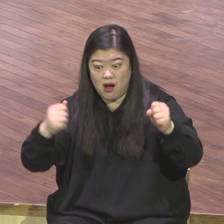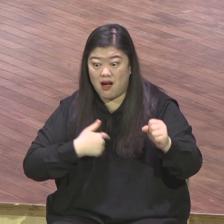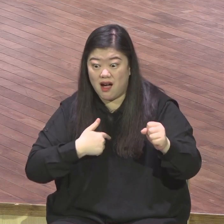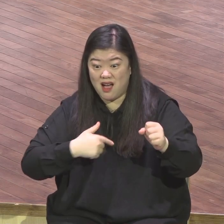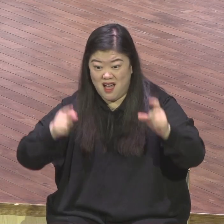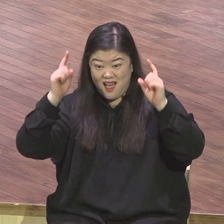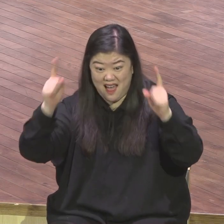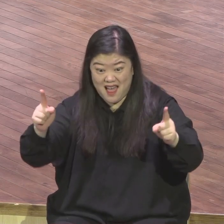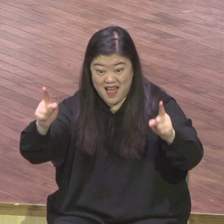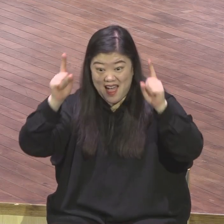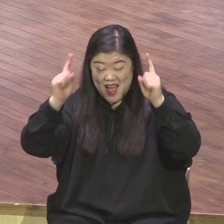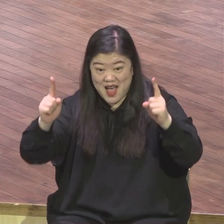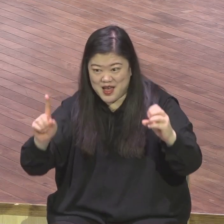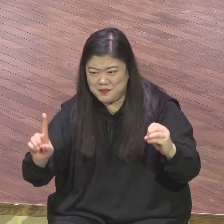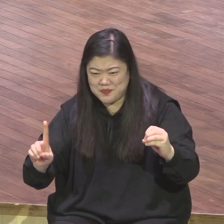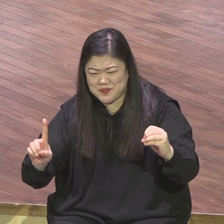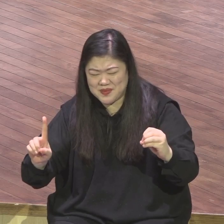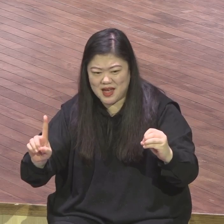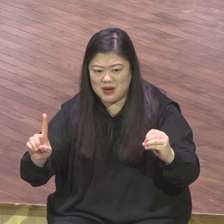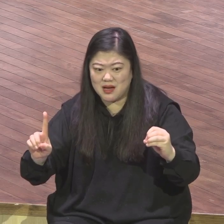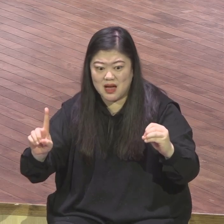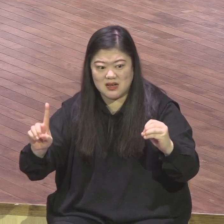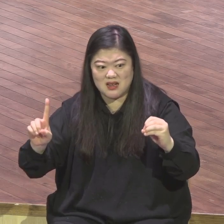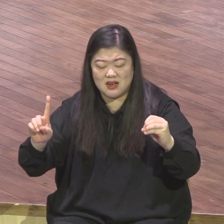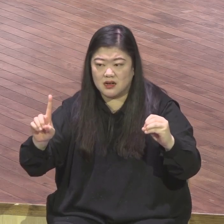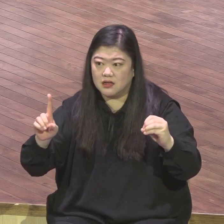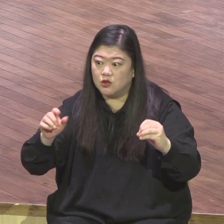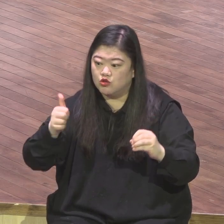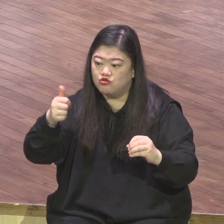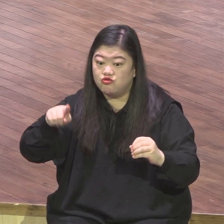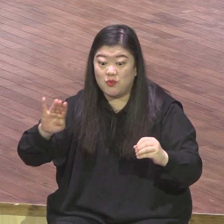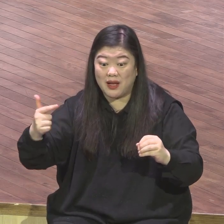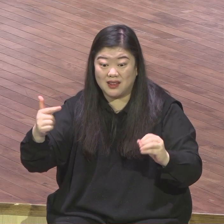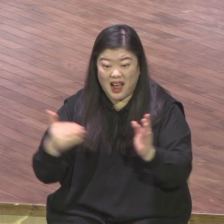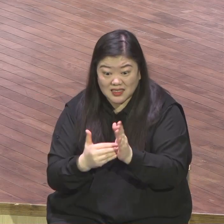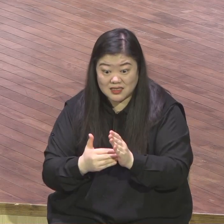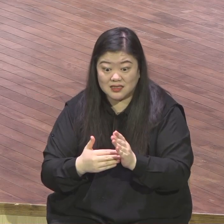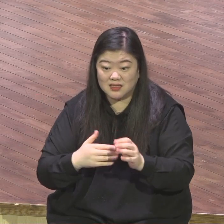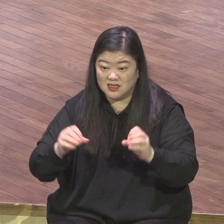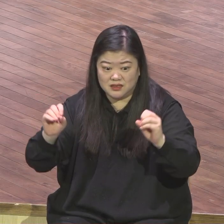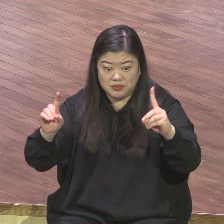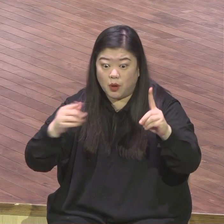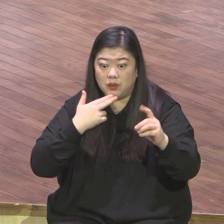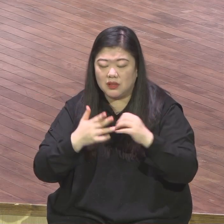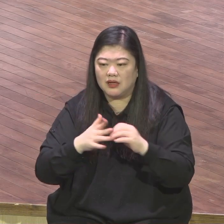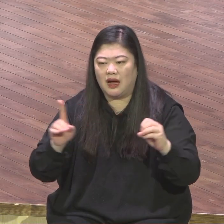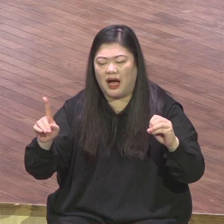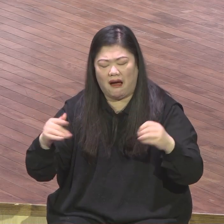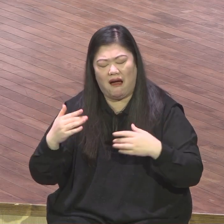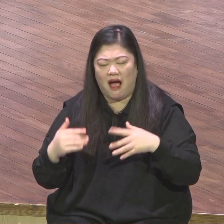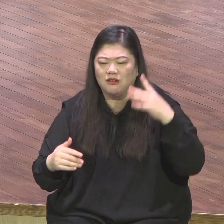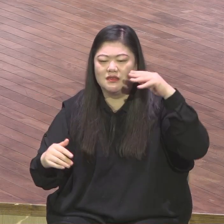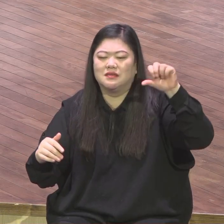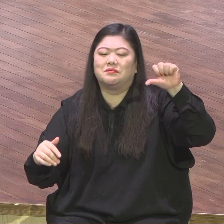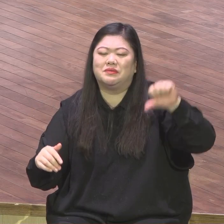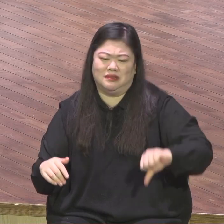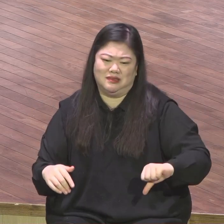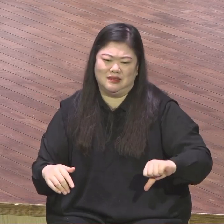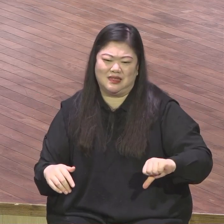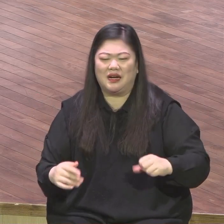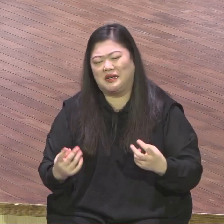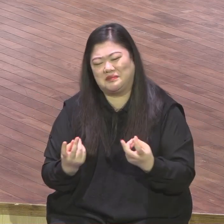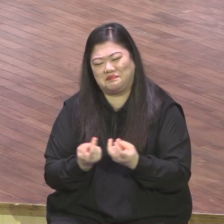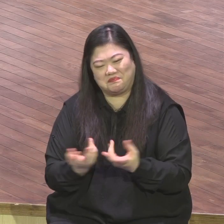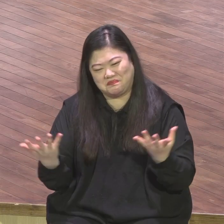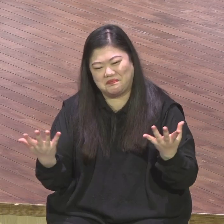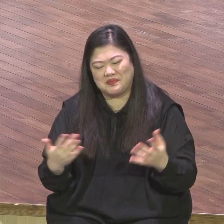제가 똑같은 마음가짐 같아요. 아이고 안 되겠구나. 응원을 안 해버려. 힘이 빠져가지고 아이고 안 되겠구나. 5분 만에 먹어버리니까 아이고